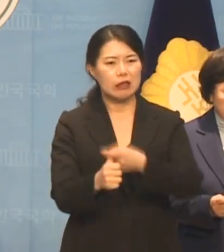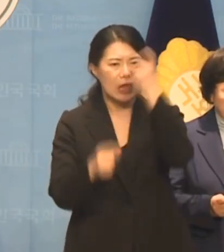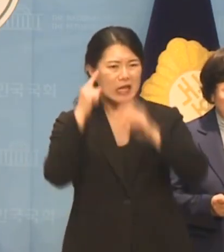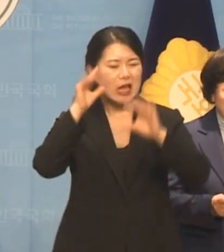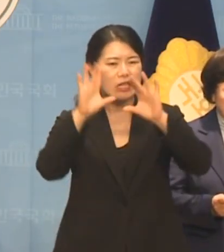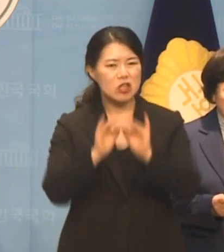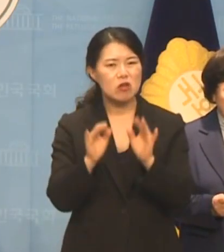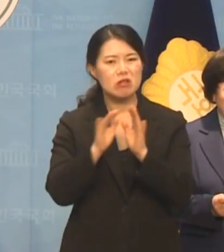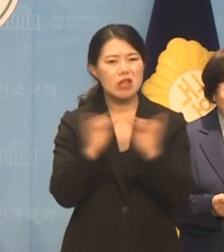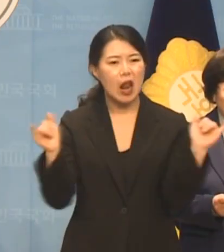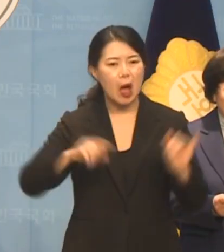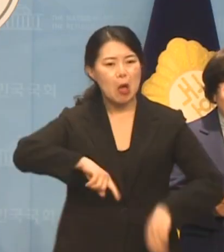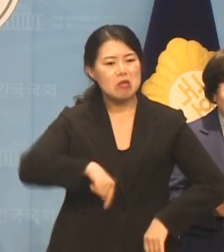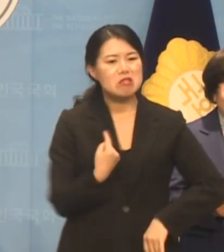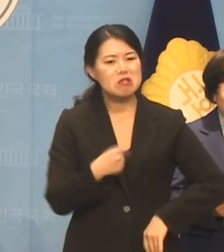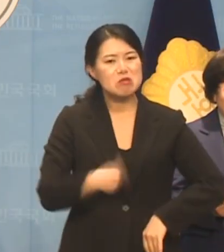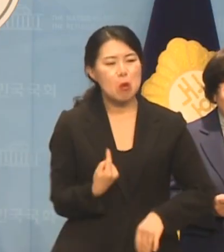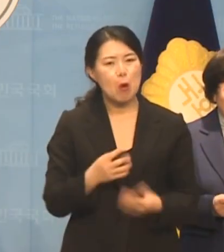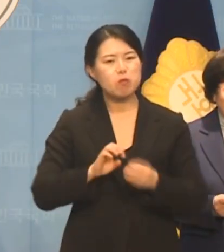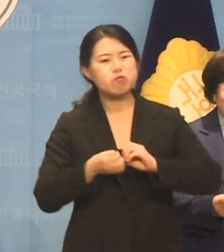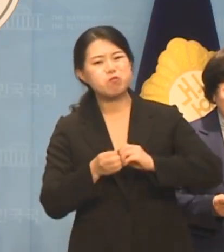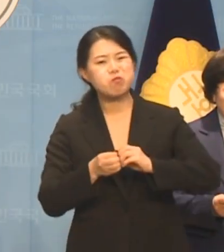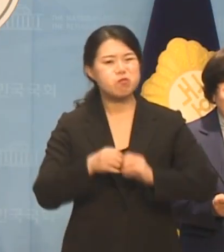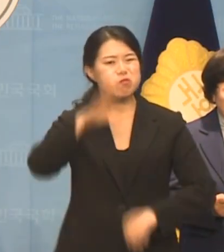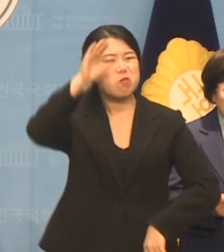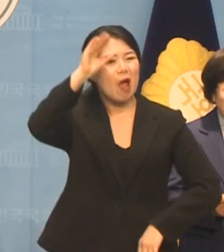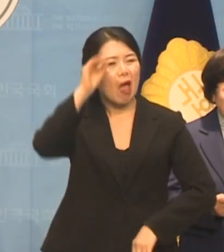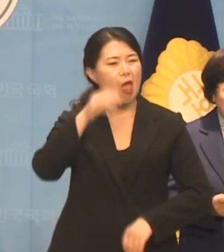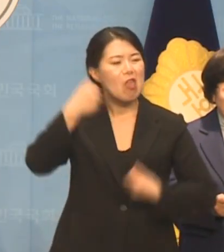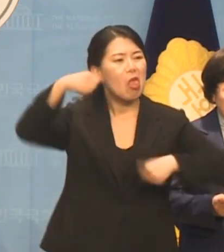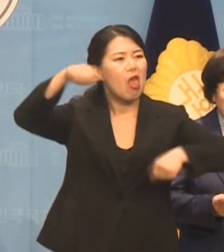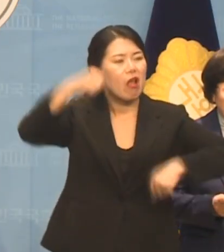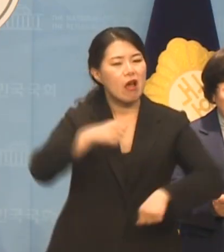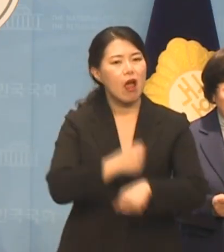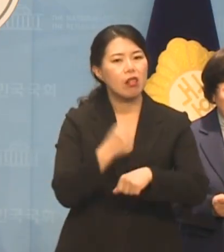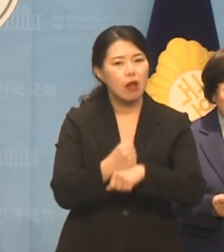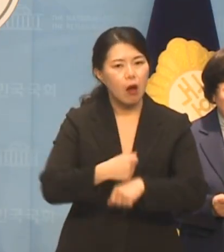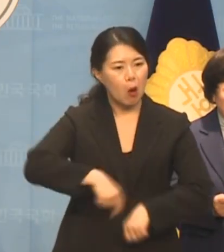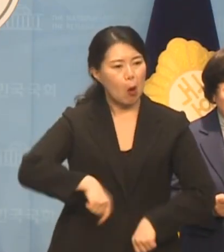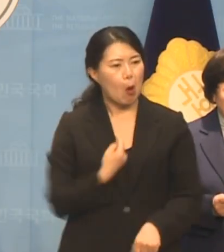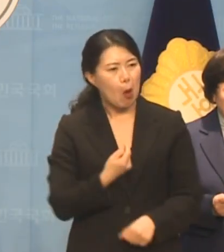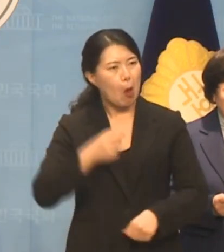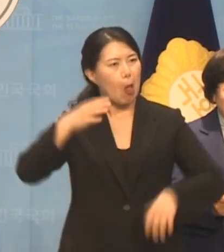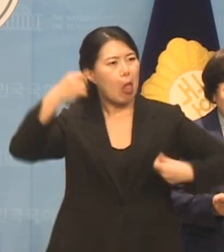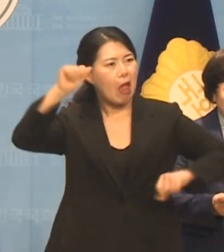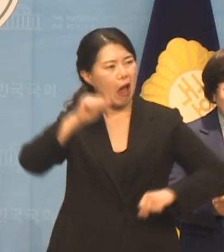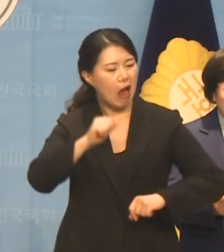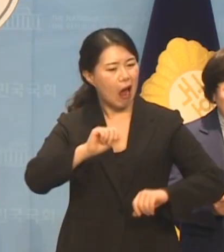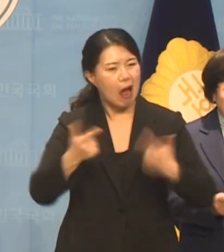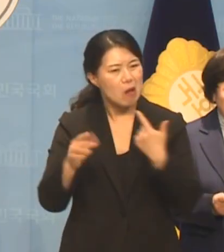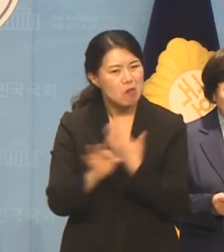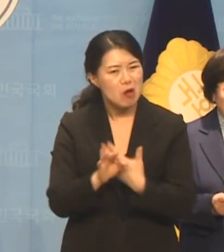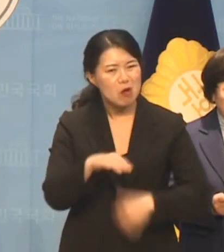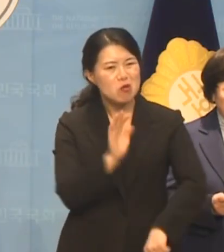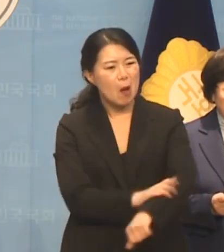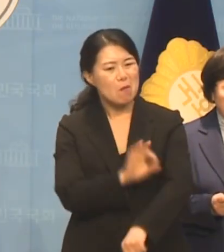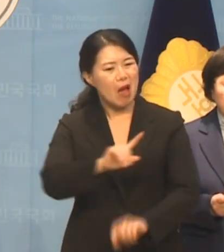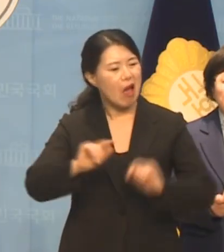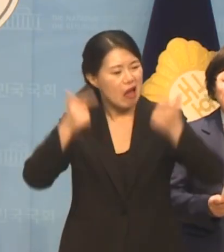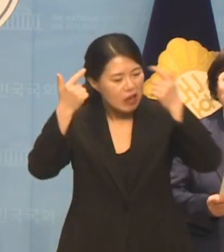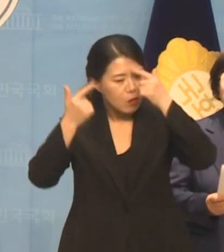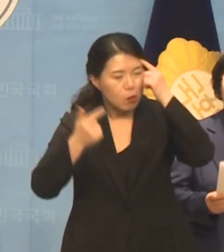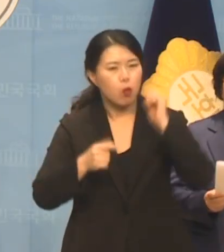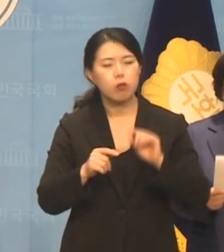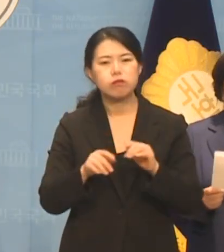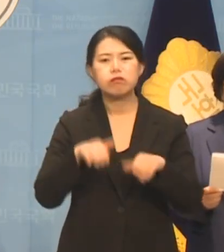던진 백혜련의 저질 연기, 자작극을 안 하면 좌파가 아님과 같은 허위 사실이